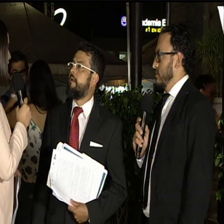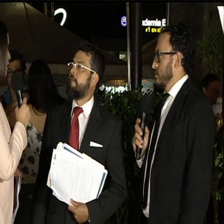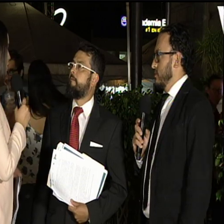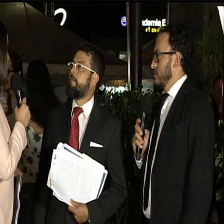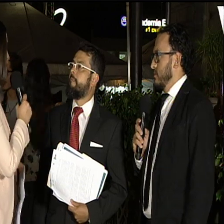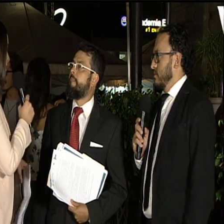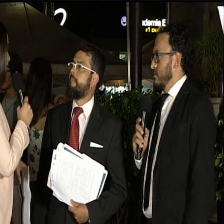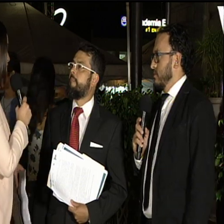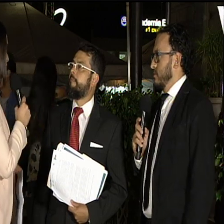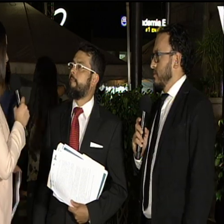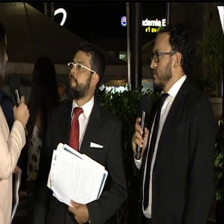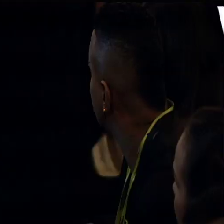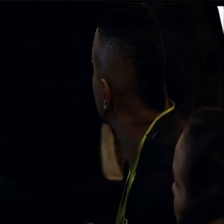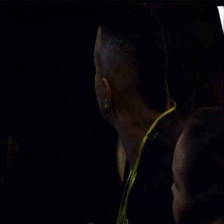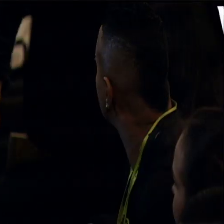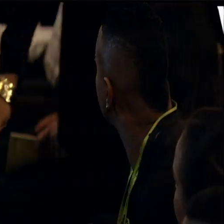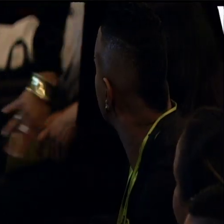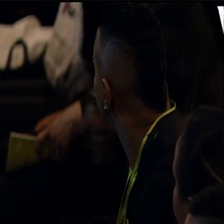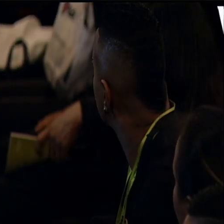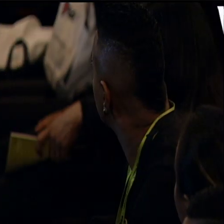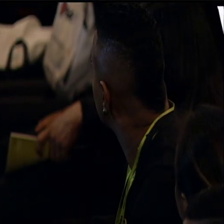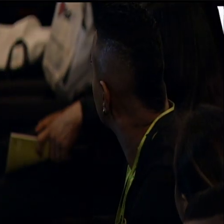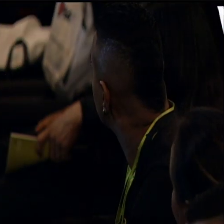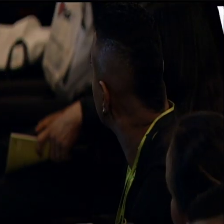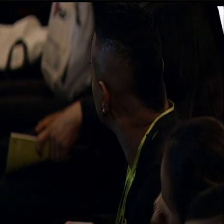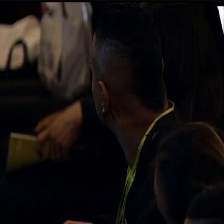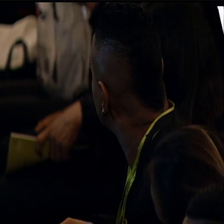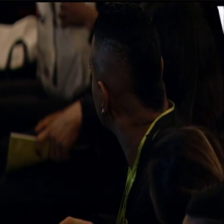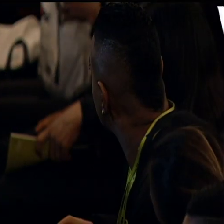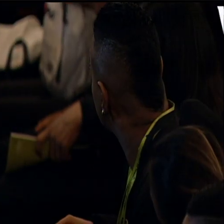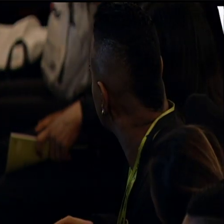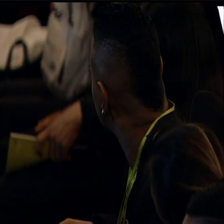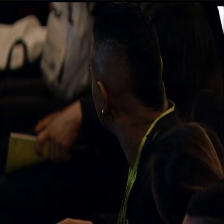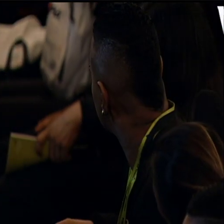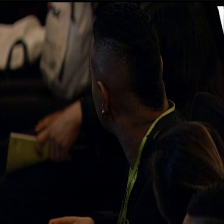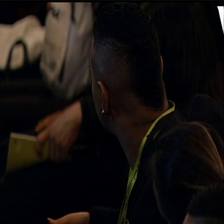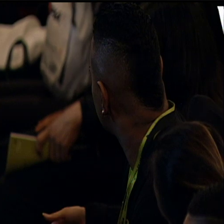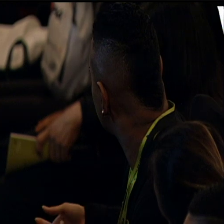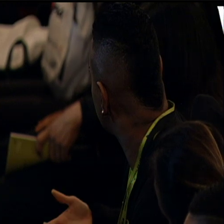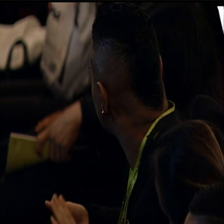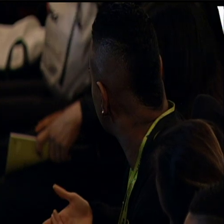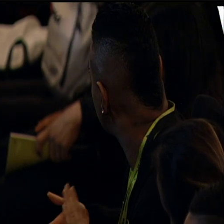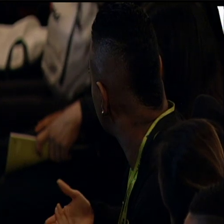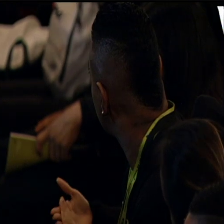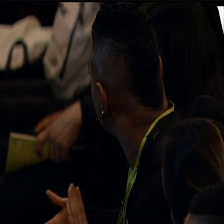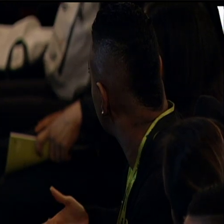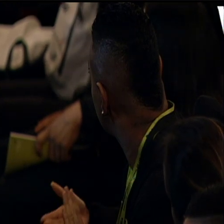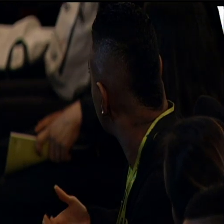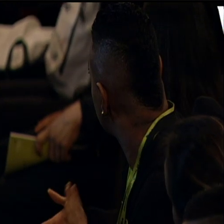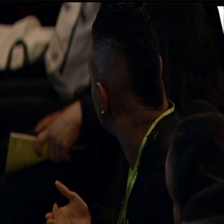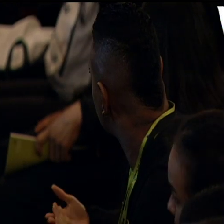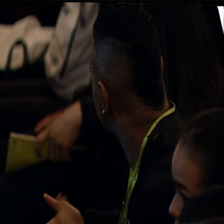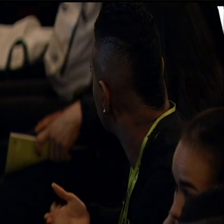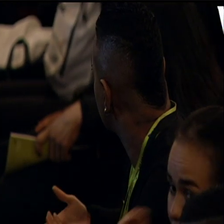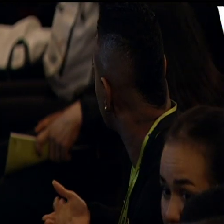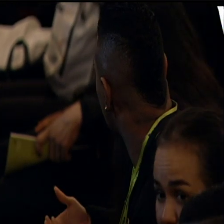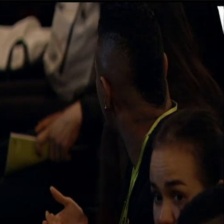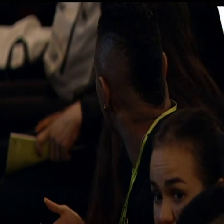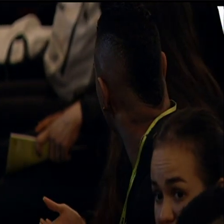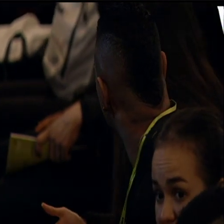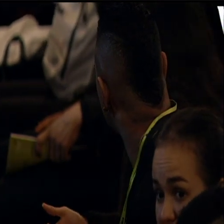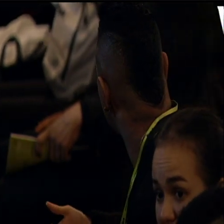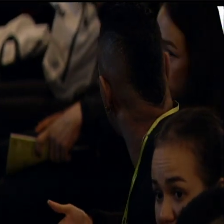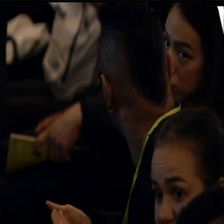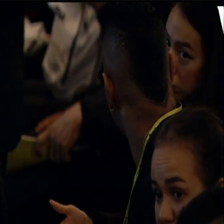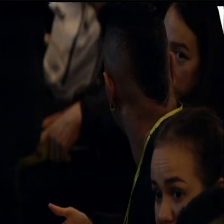esa inauguración que va a haber mañana en Plaza Roosevelt, Plaza Máximo Fernández? Y como más o menos los horarios para ubicar un poquito a la gente, si los recuerda. Sí.